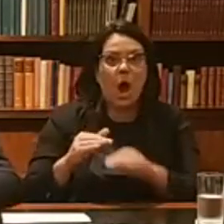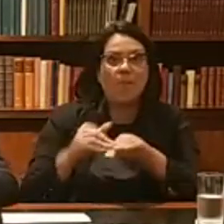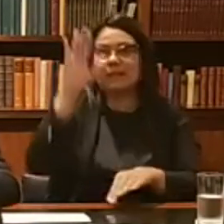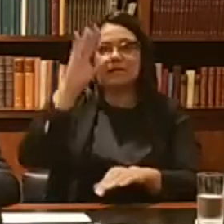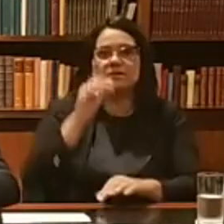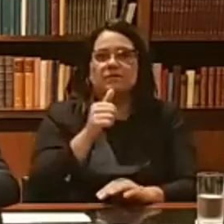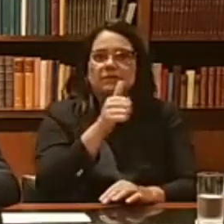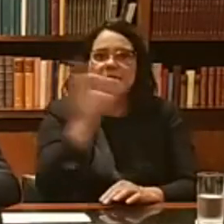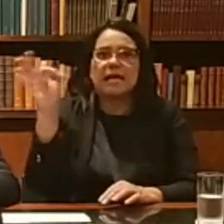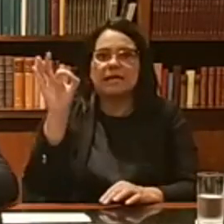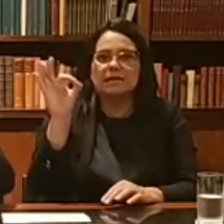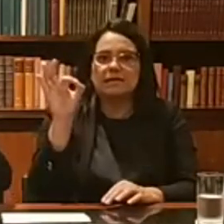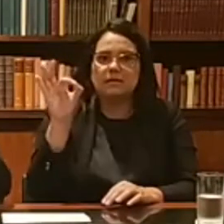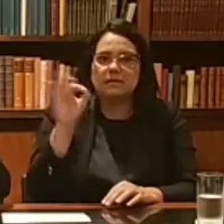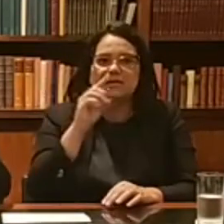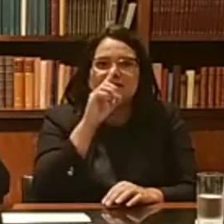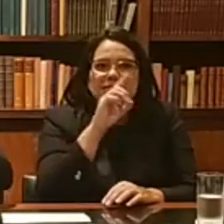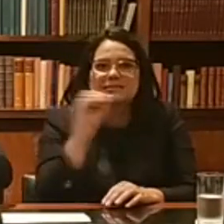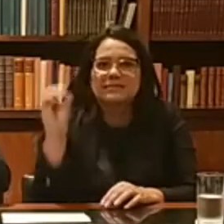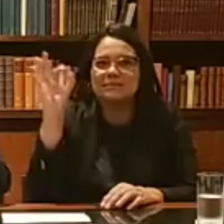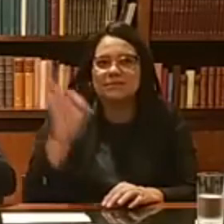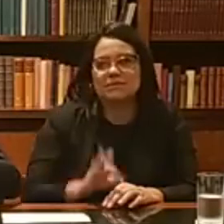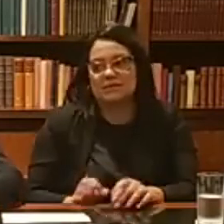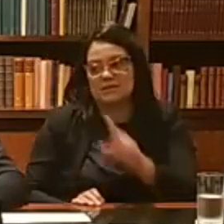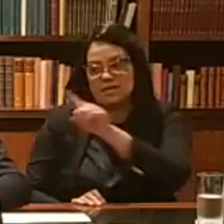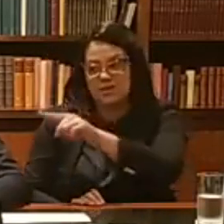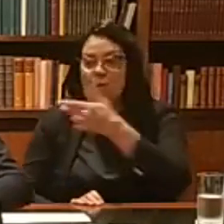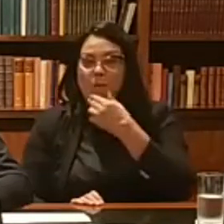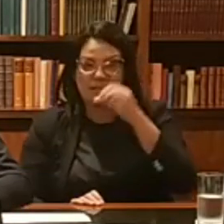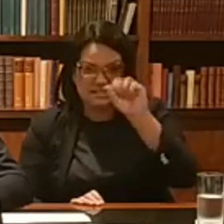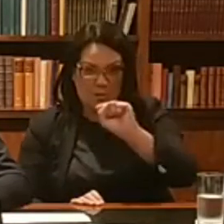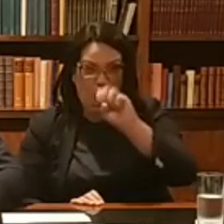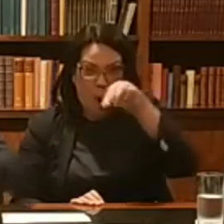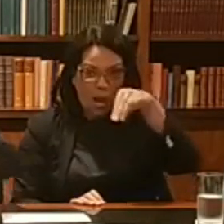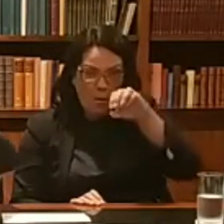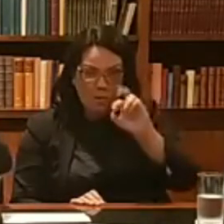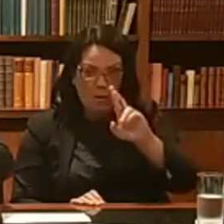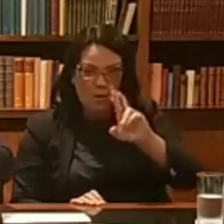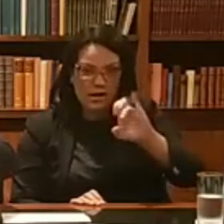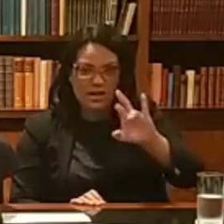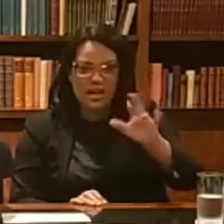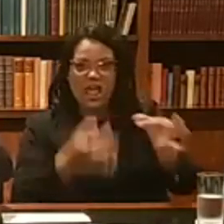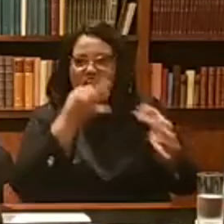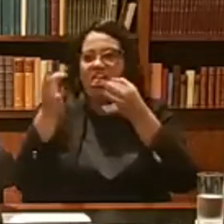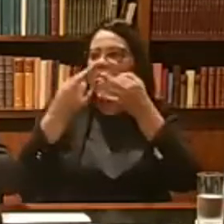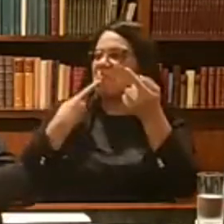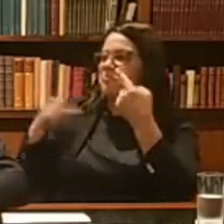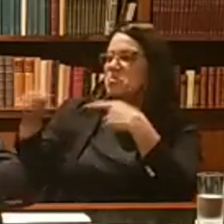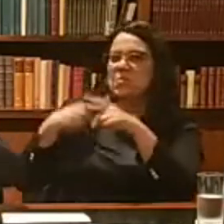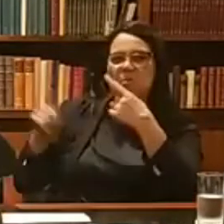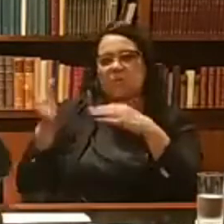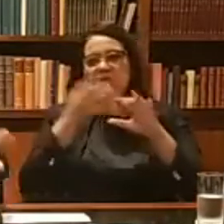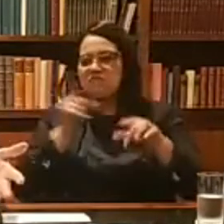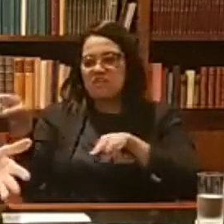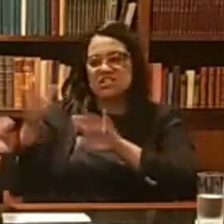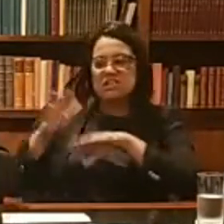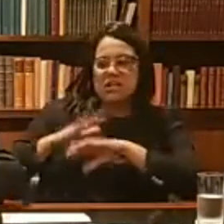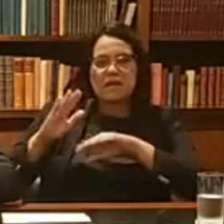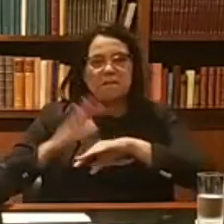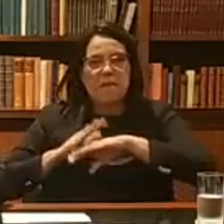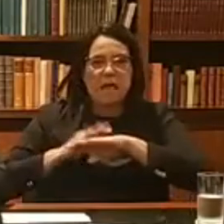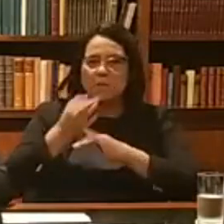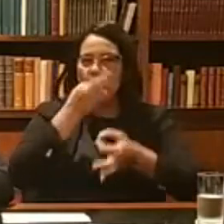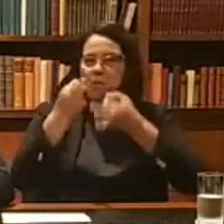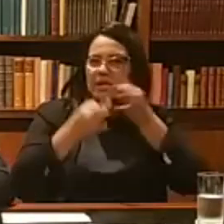100%. E o Samuel Moreira, que está me criticando agora, dizendo que eu é que propus esse valor, que ele é contra